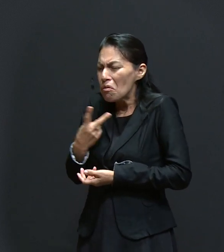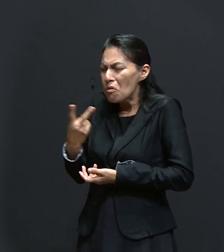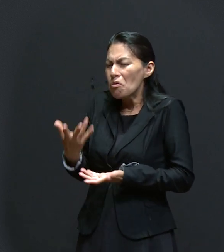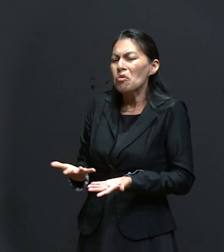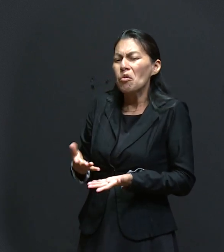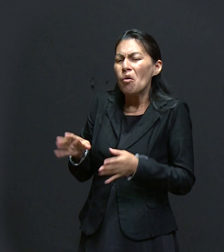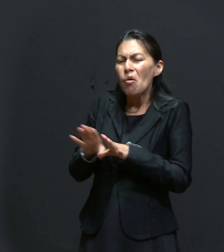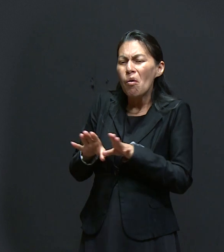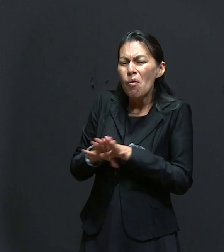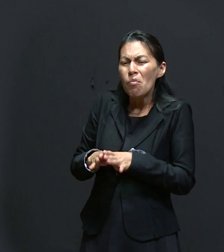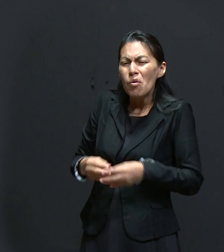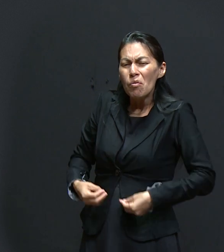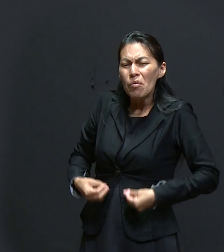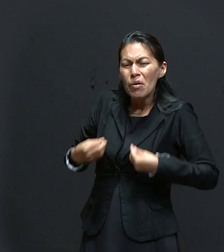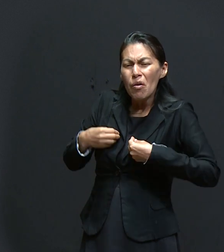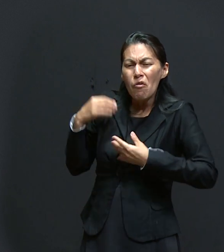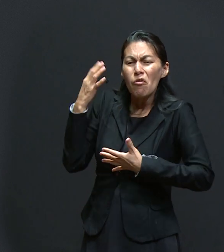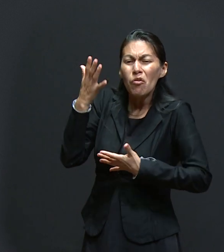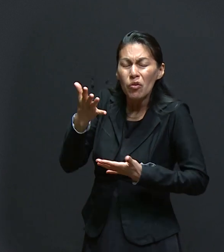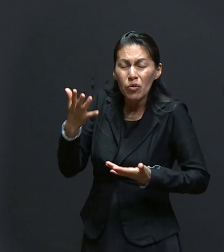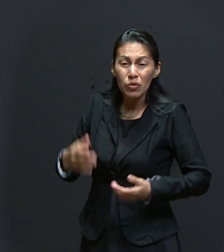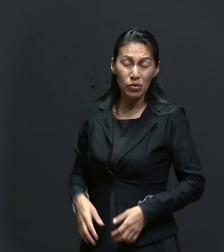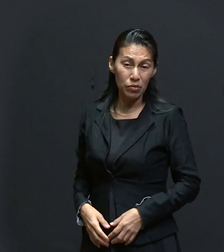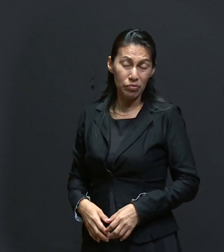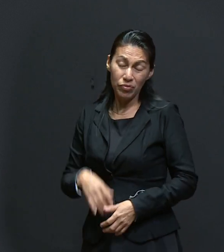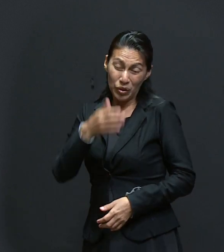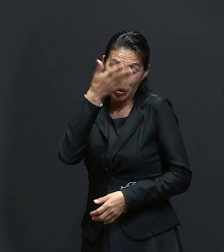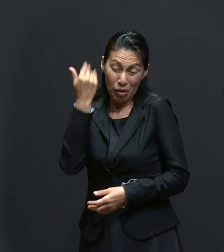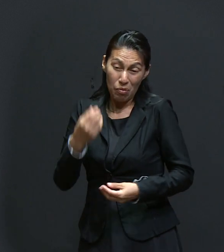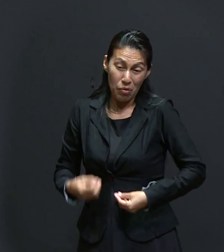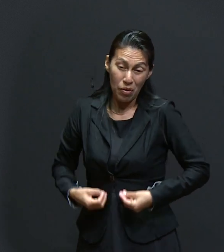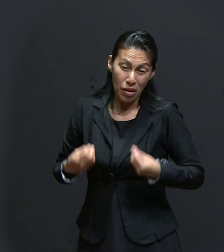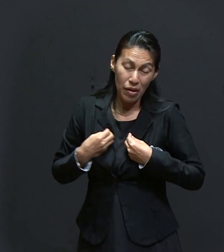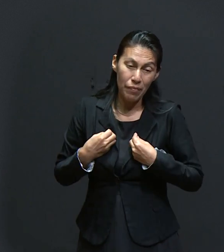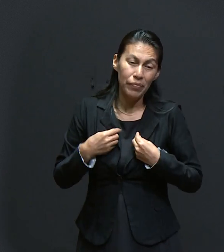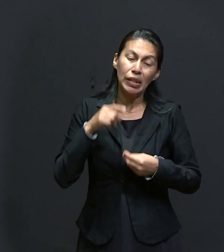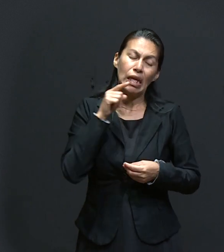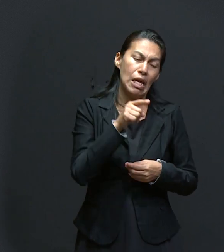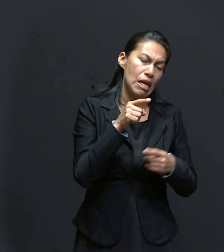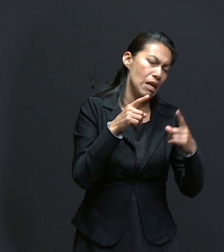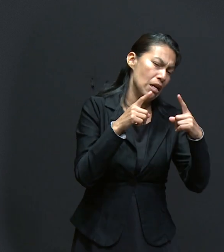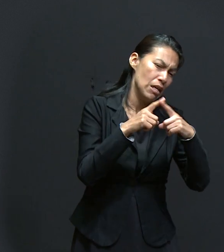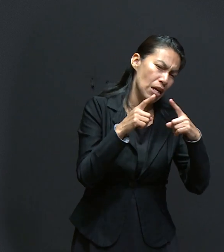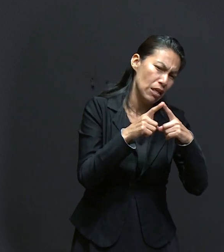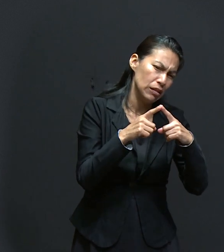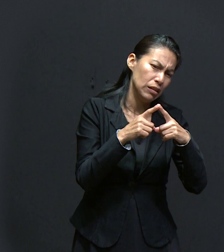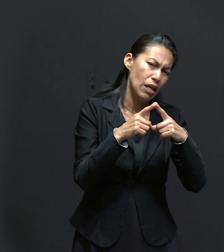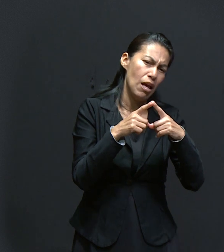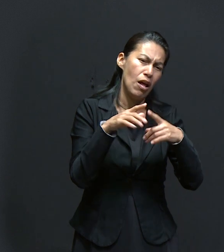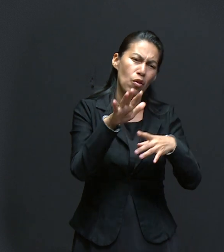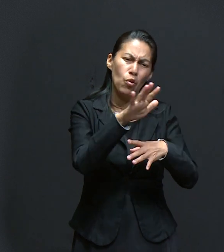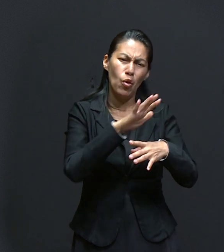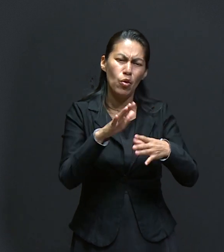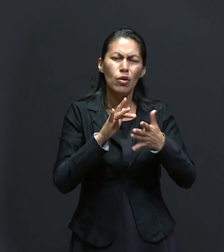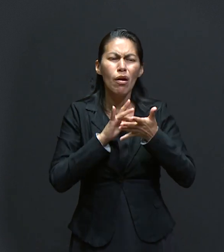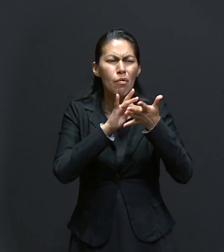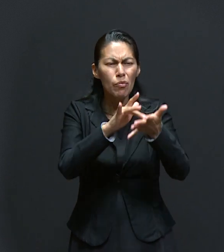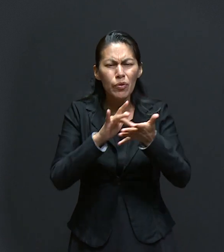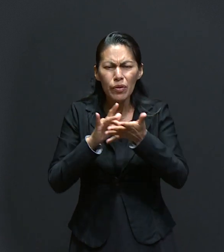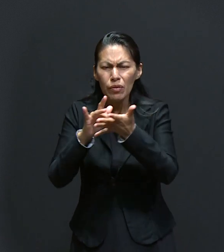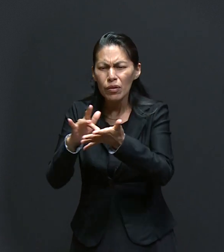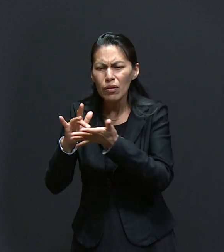este momento iglesia ahí en donde mencioné abrían puertas para no solamente de